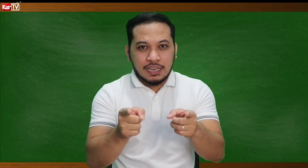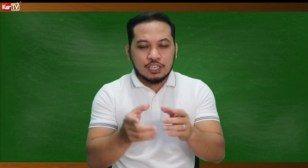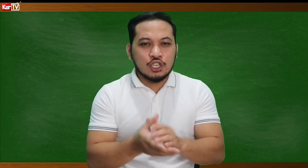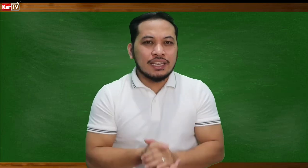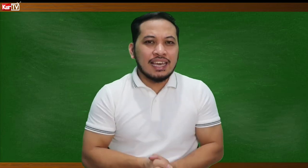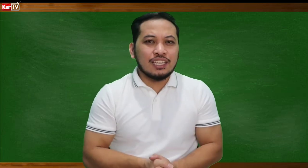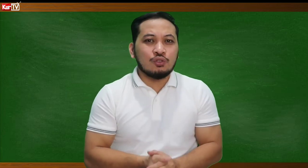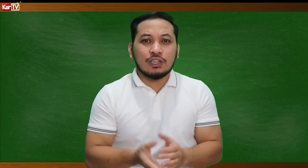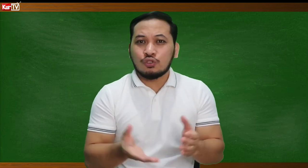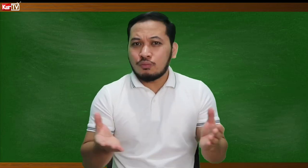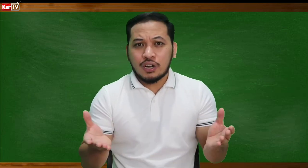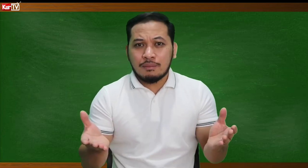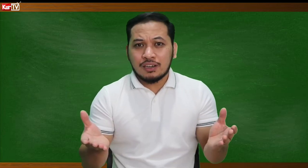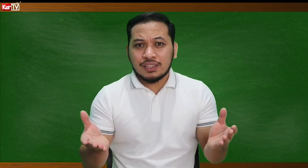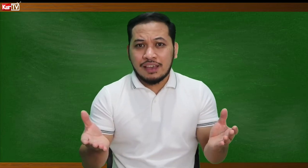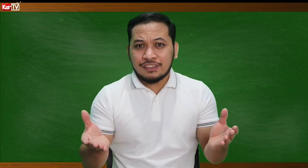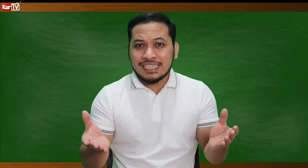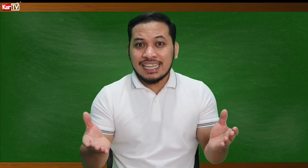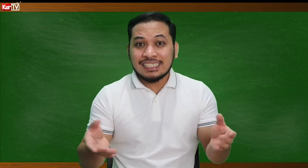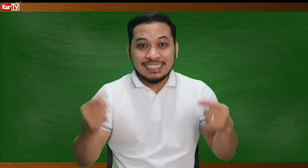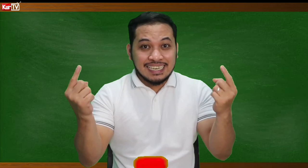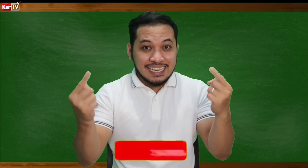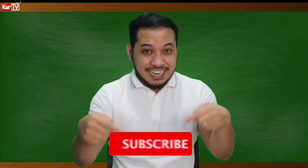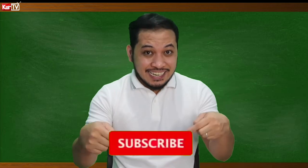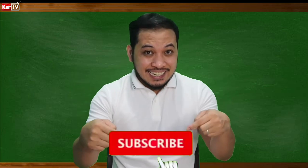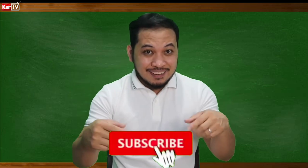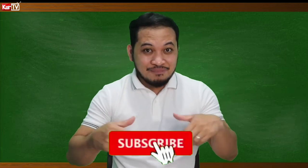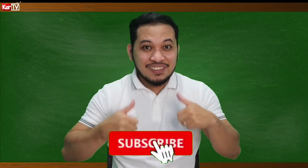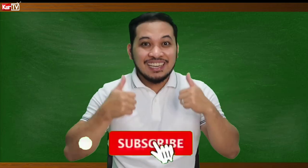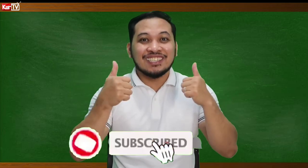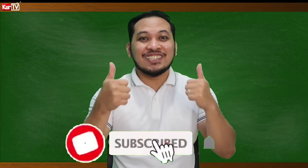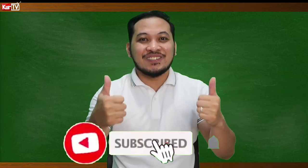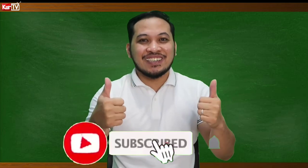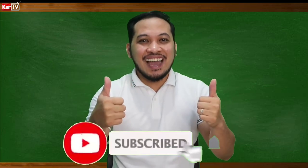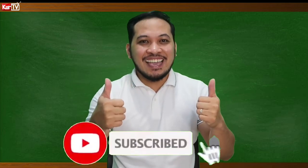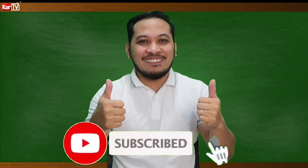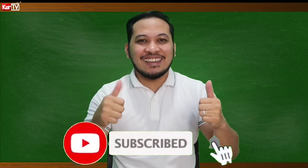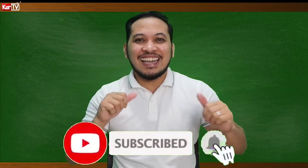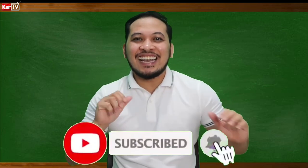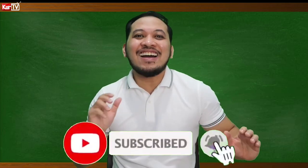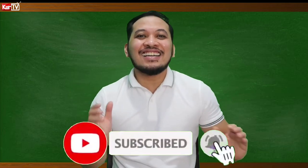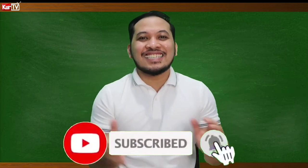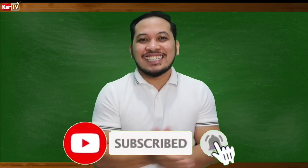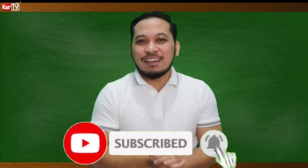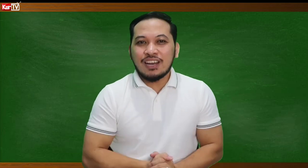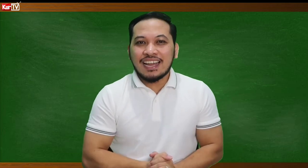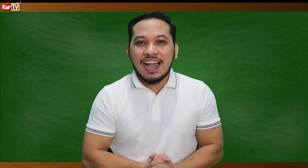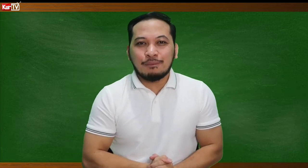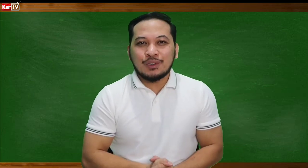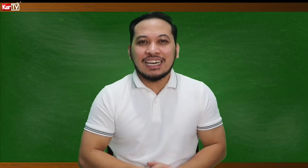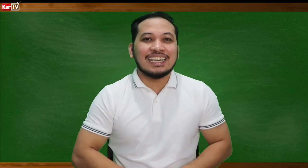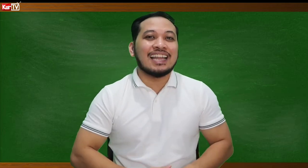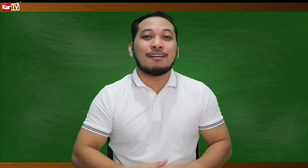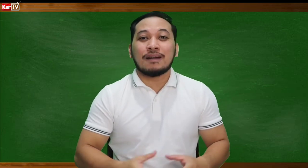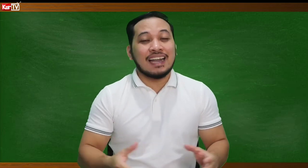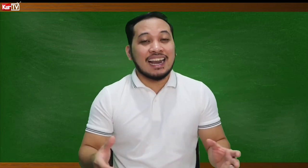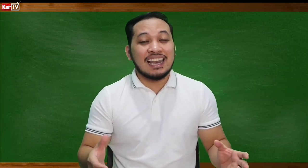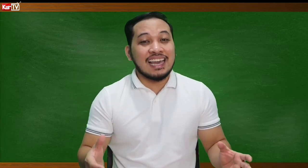aking channel and you want to know more about the FSL, just click here to subscribe! Kaya naman, simulan na nga po natin ang pag-aaral